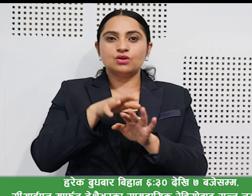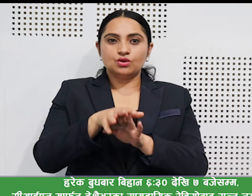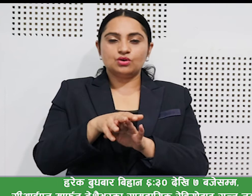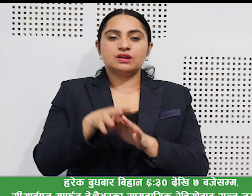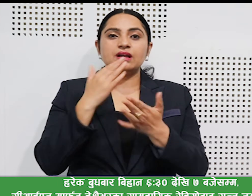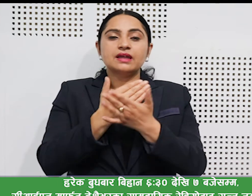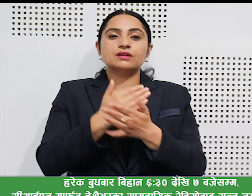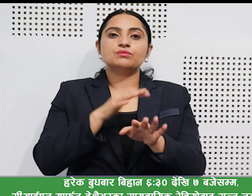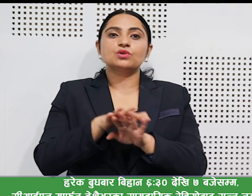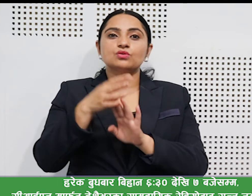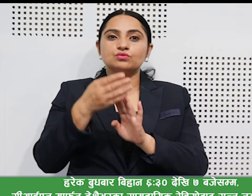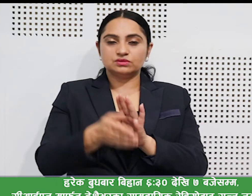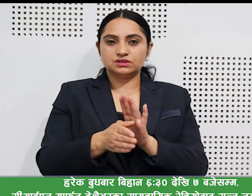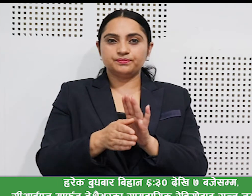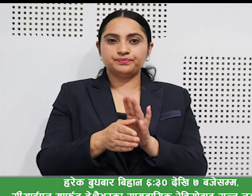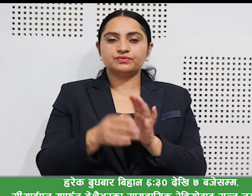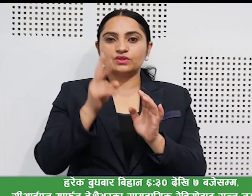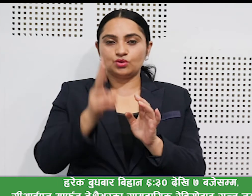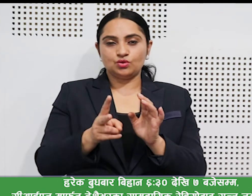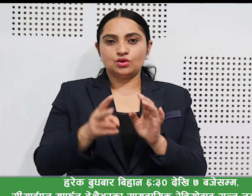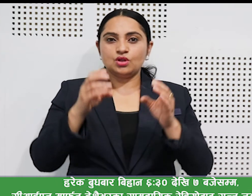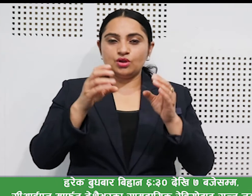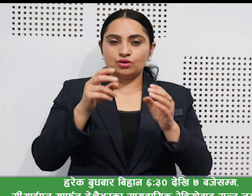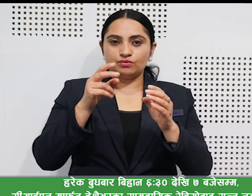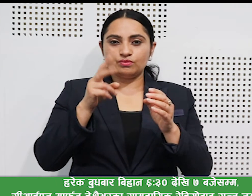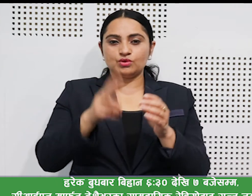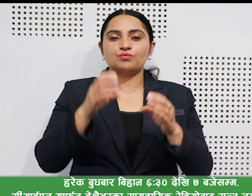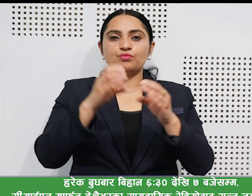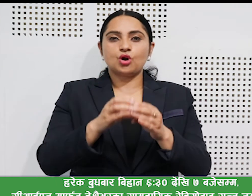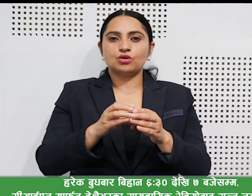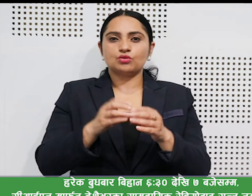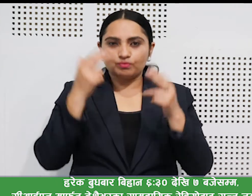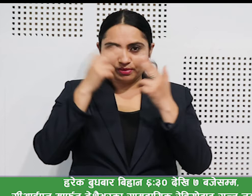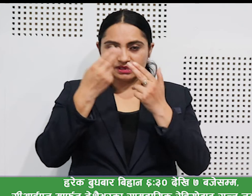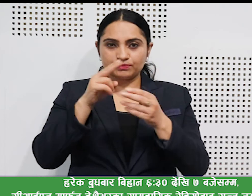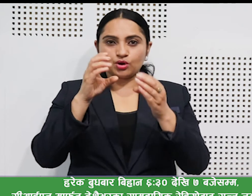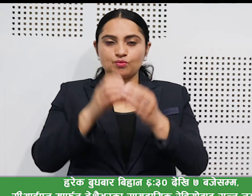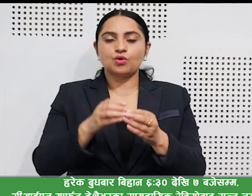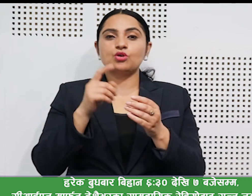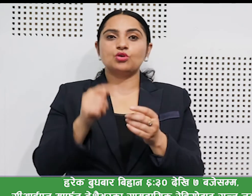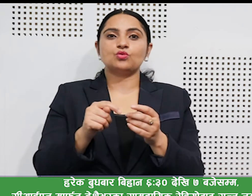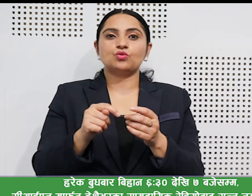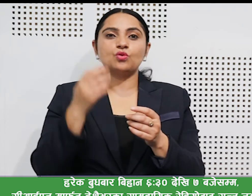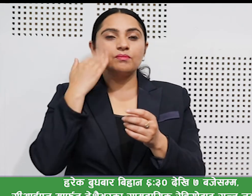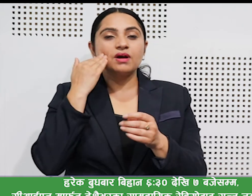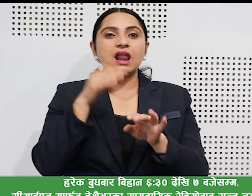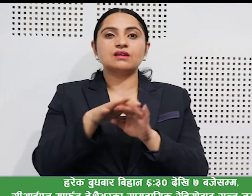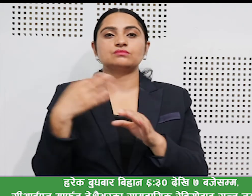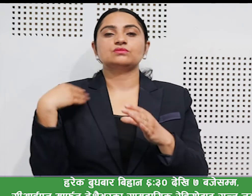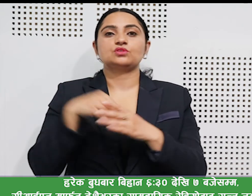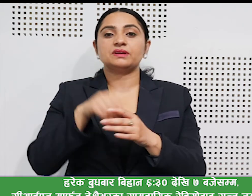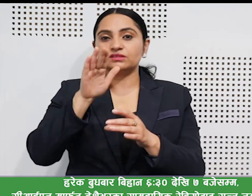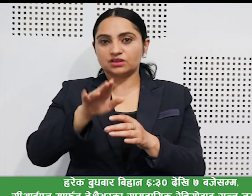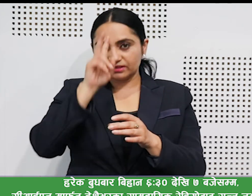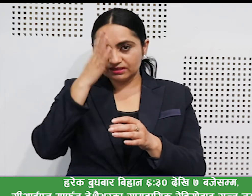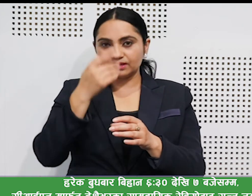कार्यक्रमहरू गर्नुहुन्छ त्यो सचेतना अभियान कार्यक्रममा चाहिँ त्यो वर्गको जुन चाहिँ पहिचान भएका वर्गको महिलाहरूको सहभागिता छ कि